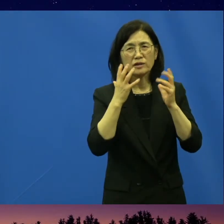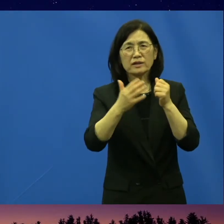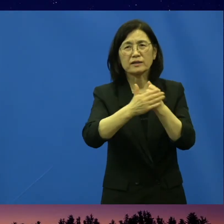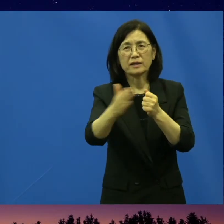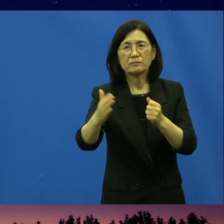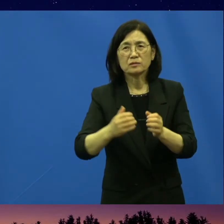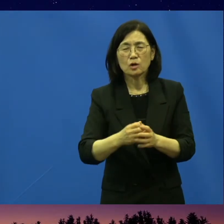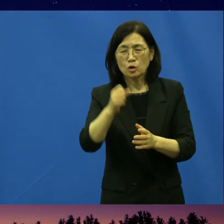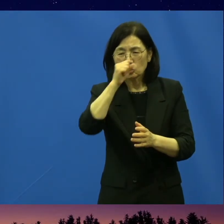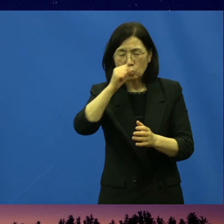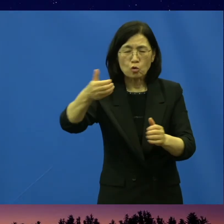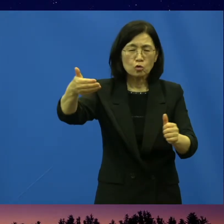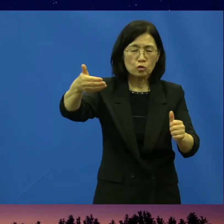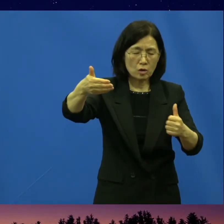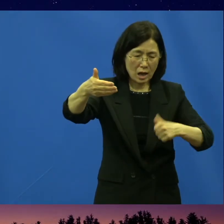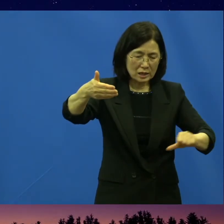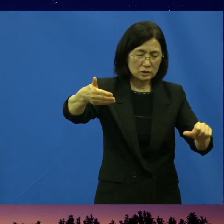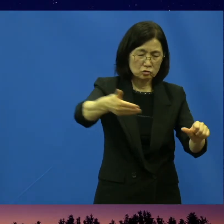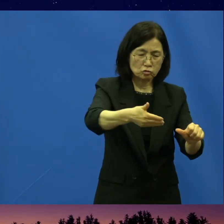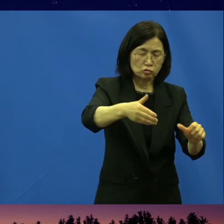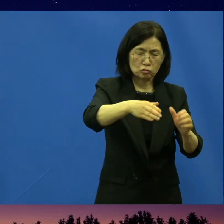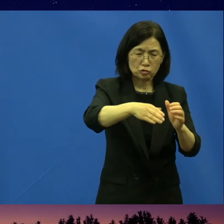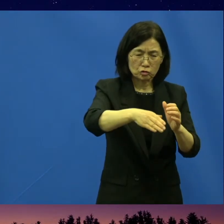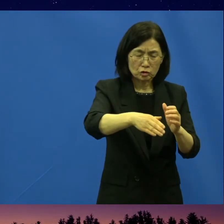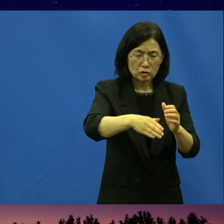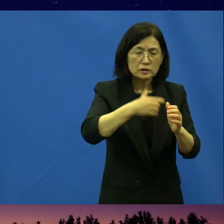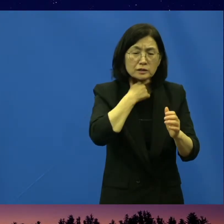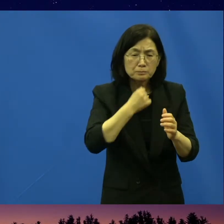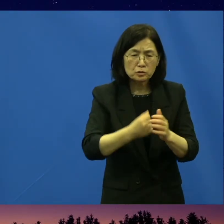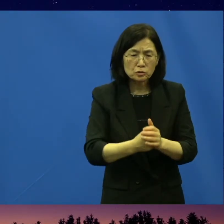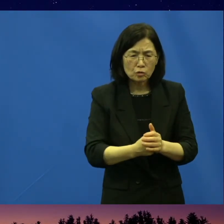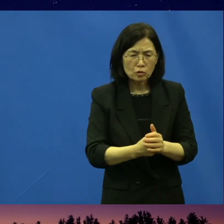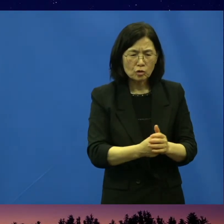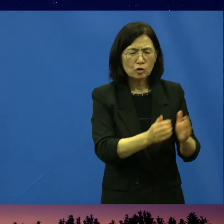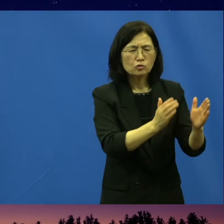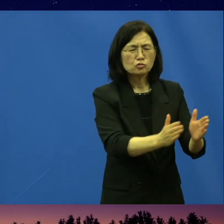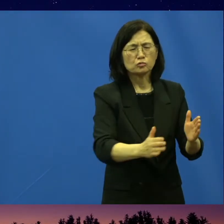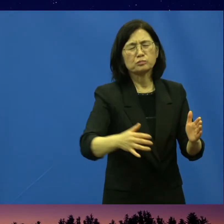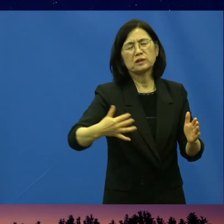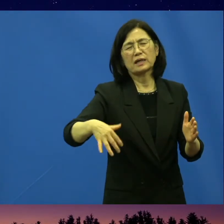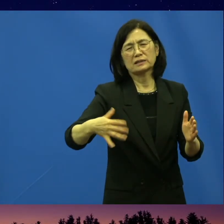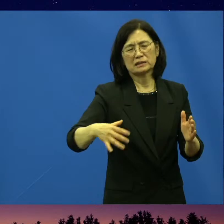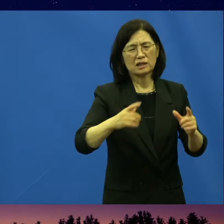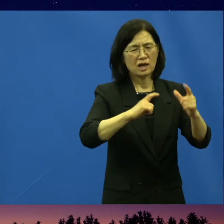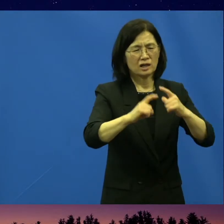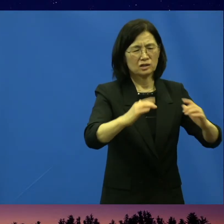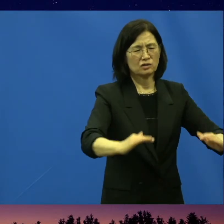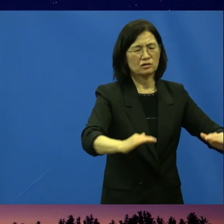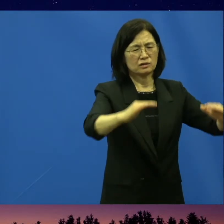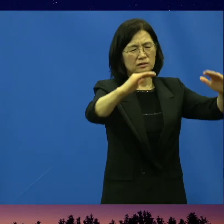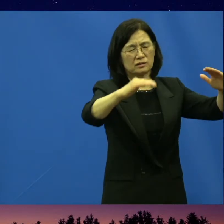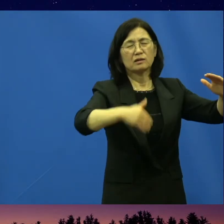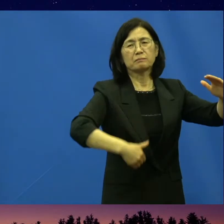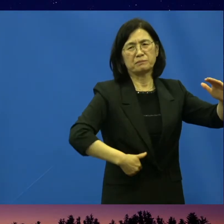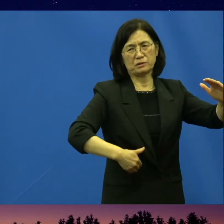아무리 좋은 걸 주고 싶어도 그 아이가 아직도 어려. 준비가 안 돼서 조금 더 성장해.